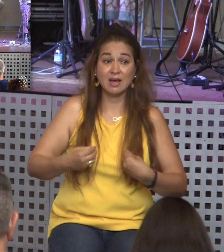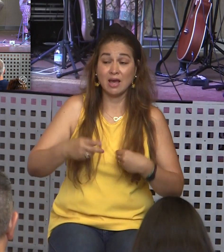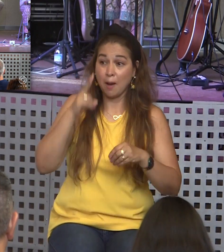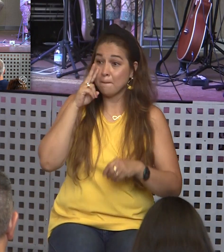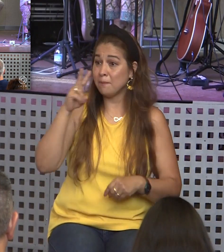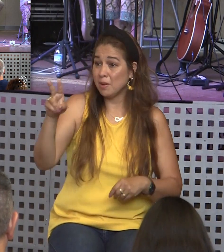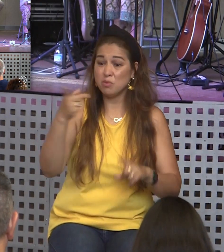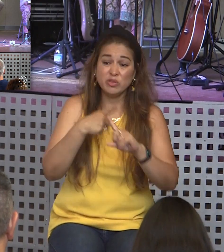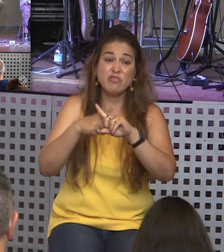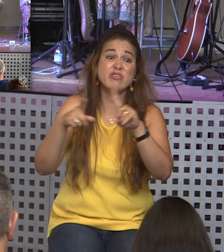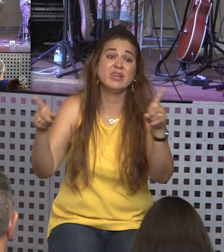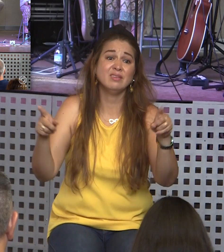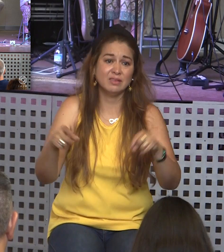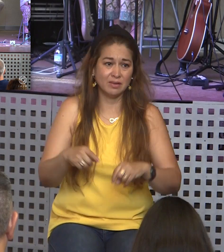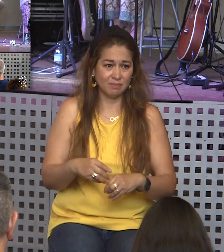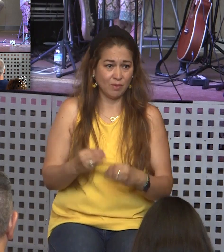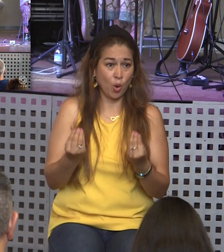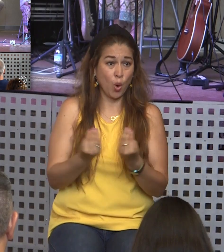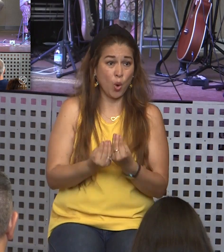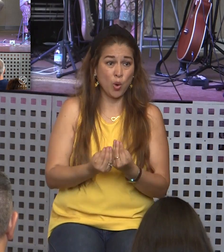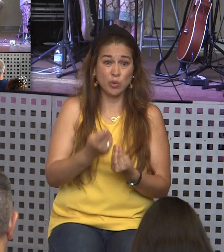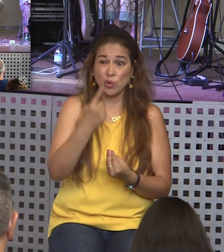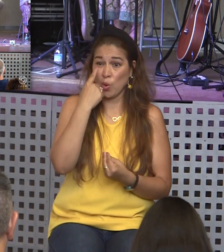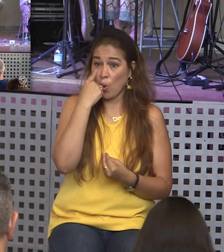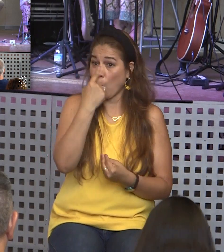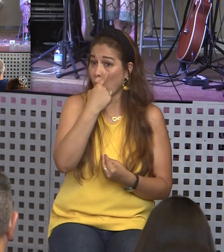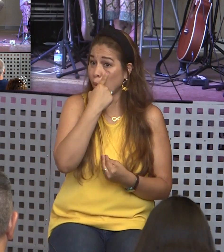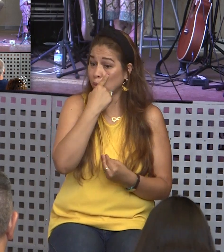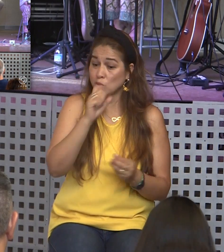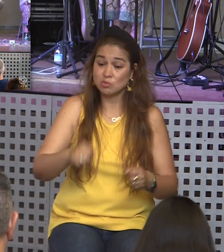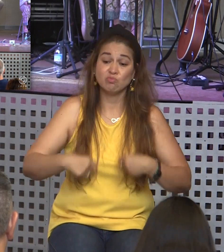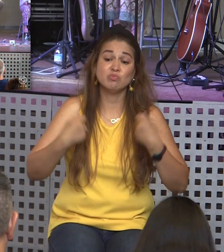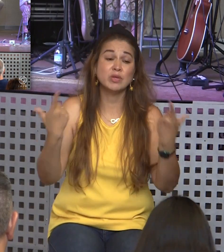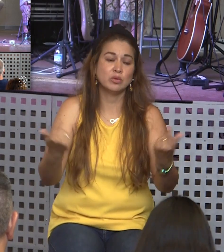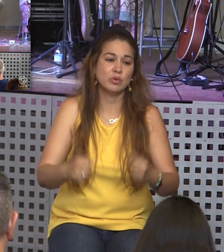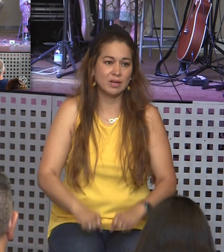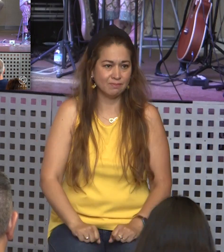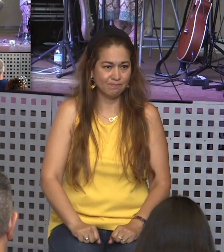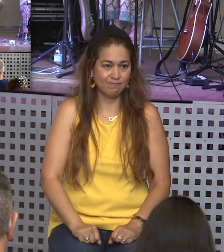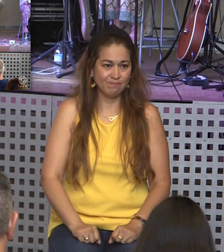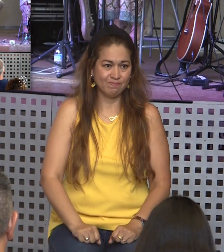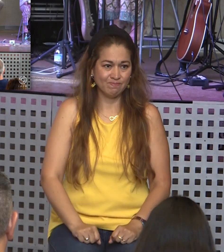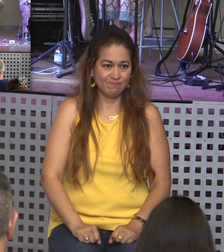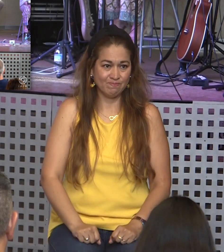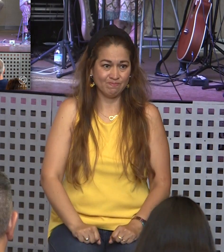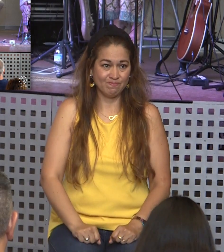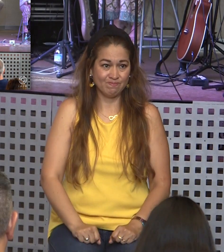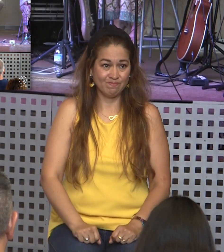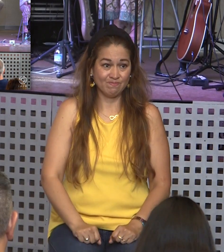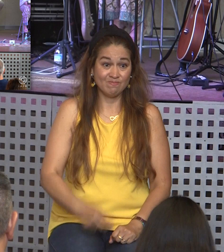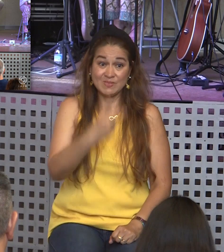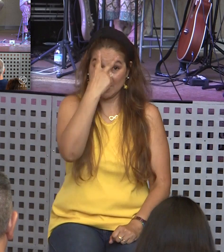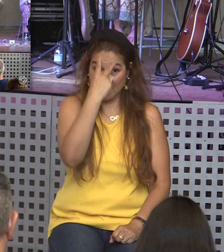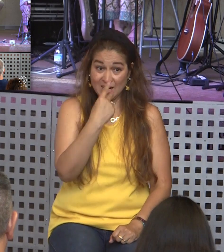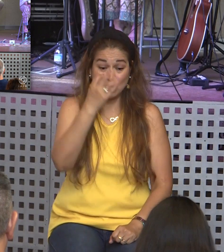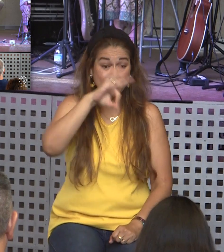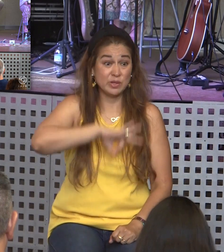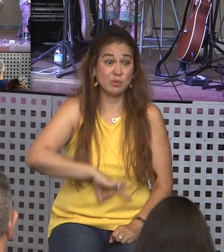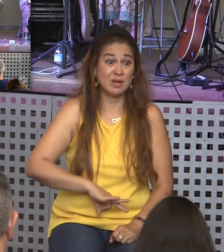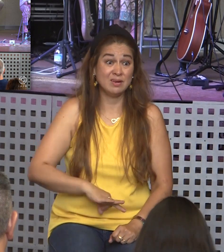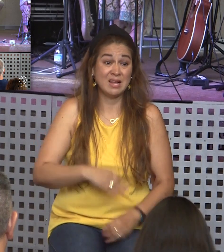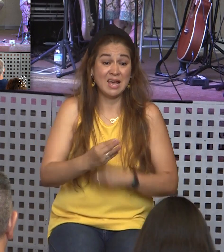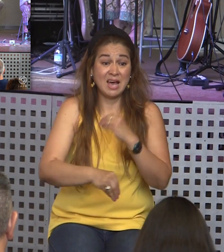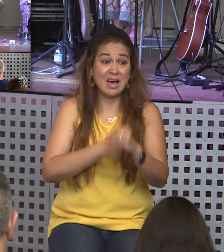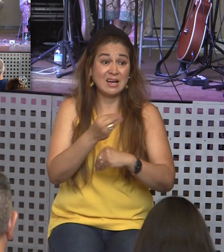Y su resultado lógico es no entender las cosas espirituales y, por supuesto,